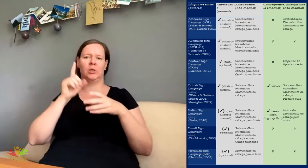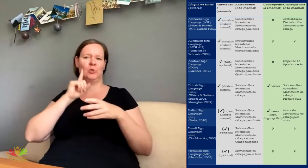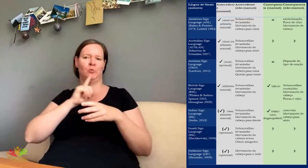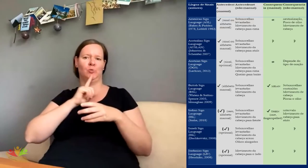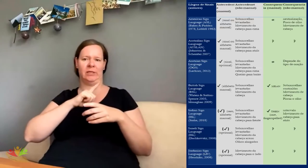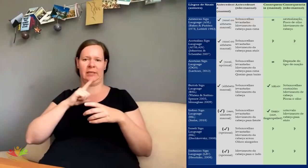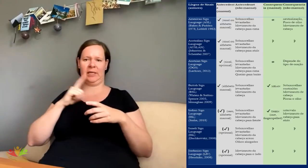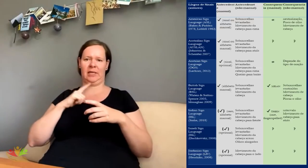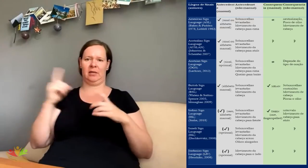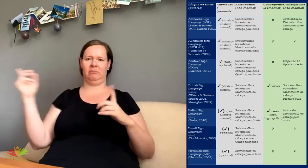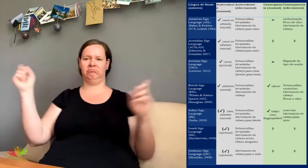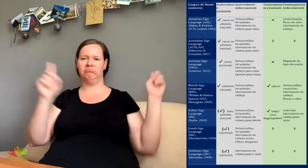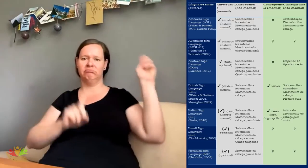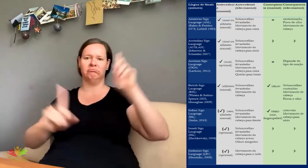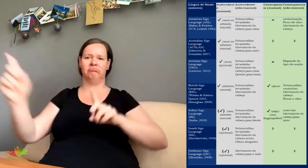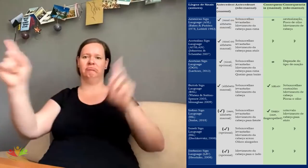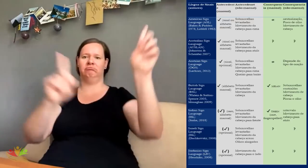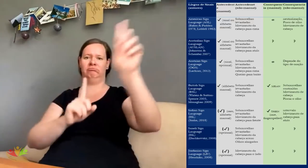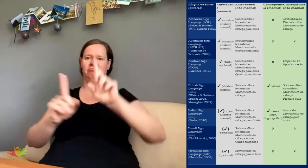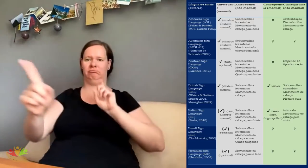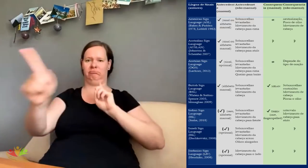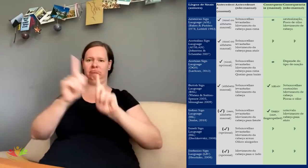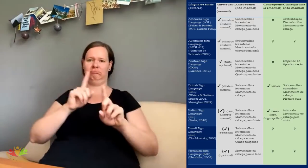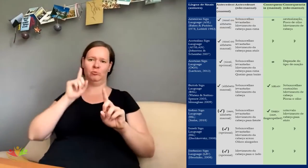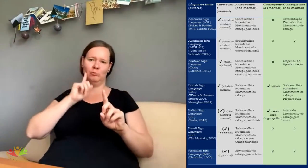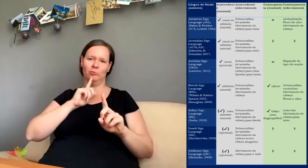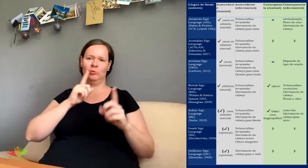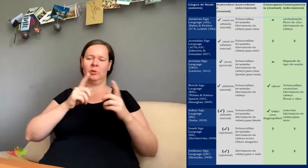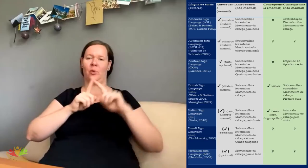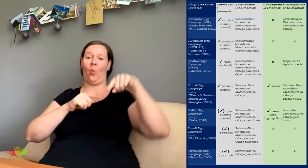Ah, em alguns lugares,